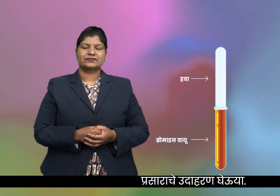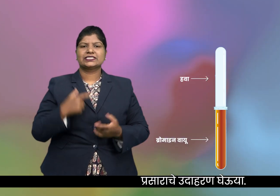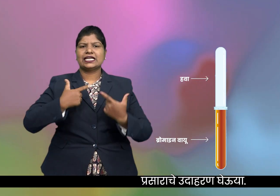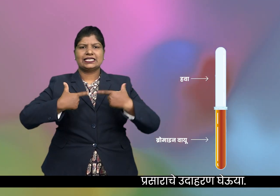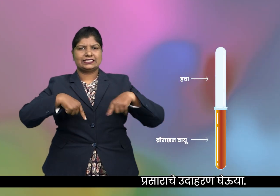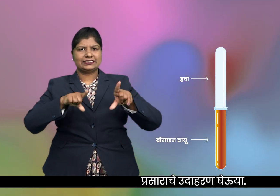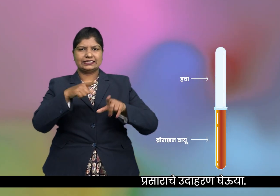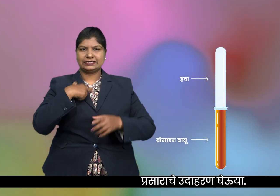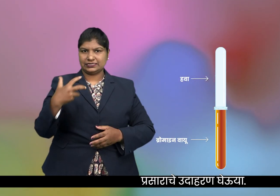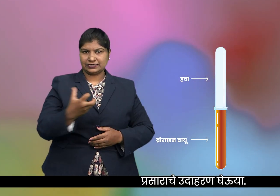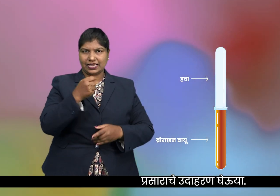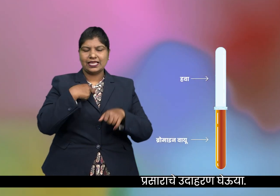प्रसाराचे उदाहरण घेऊया.